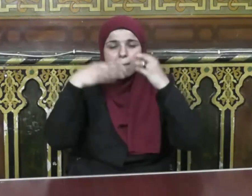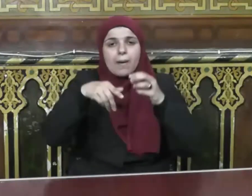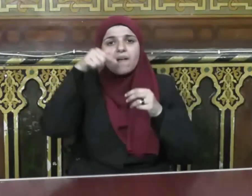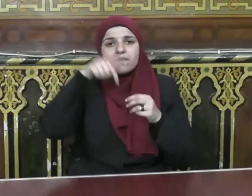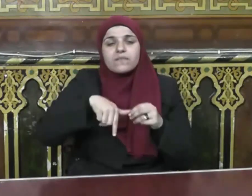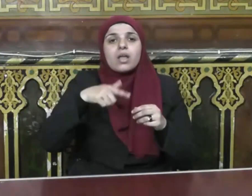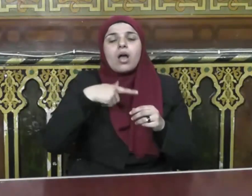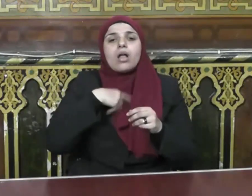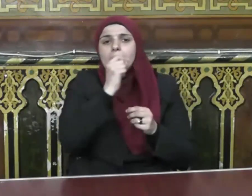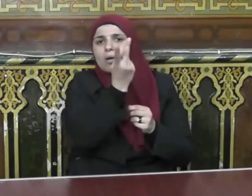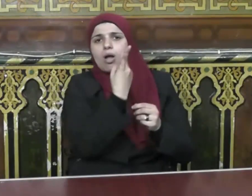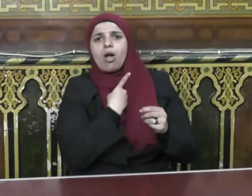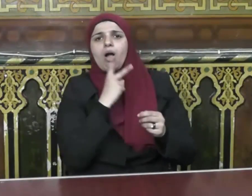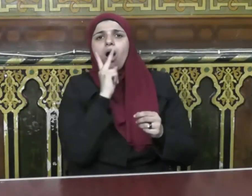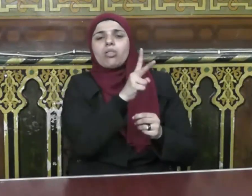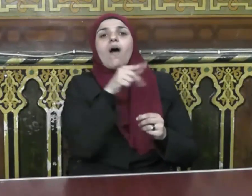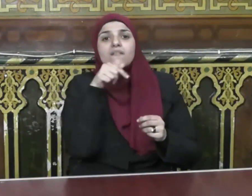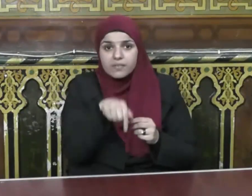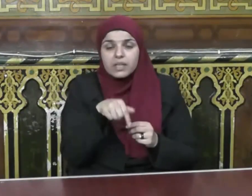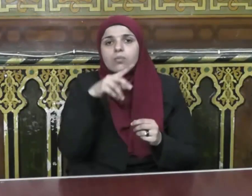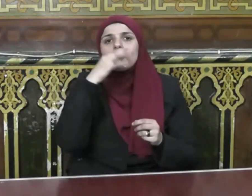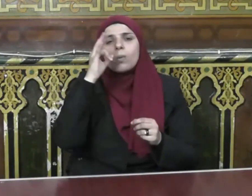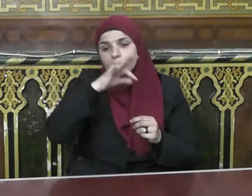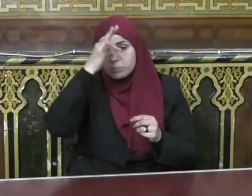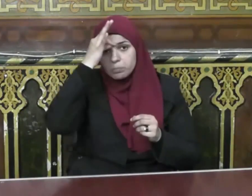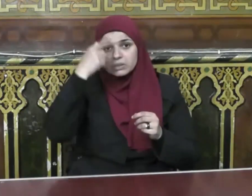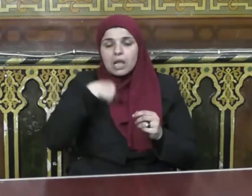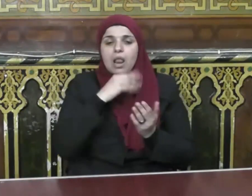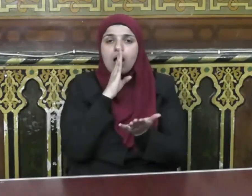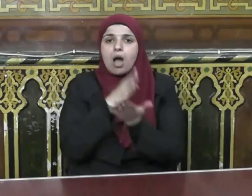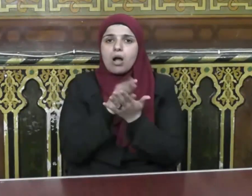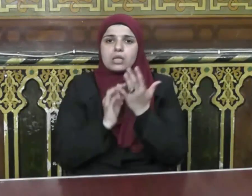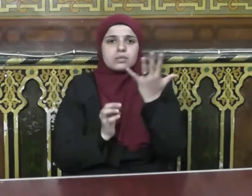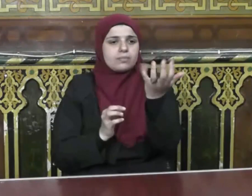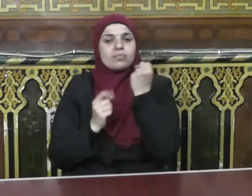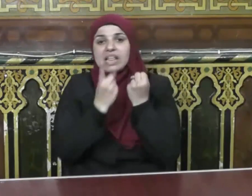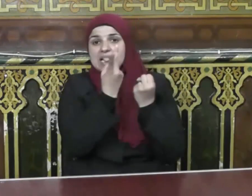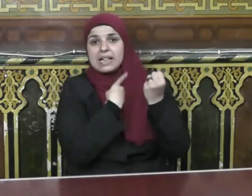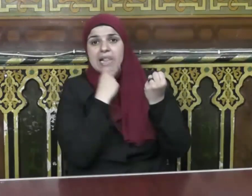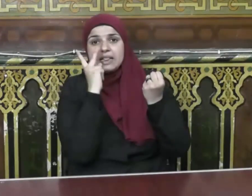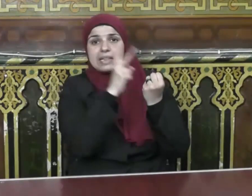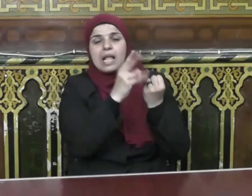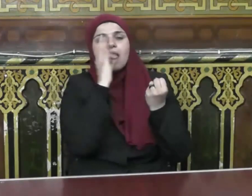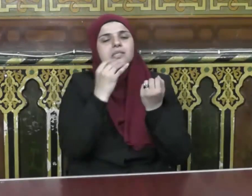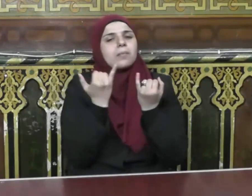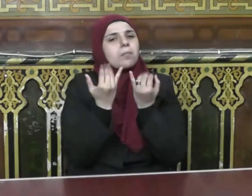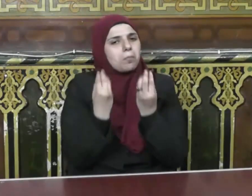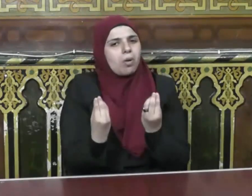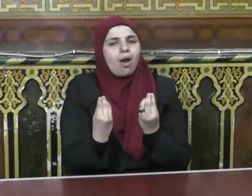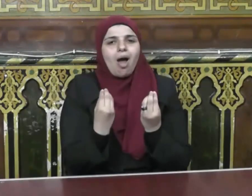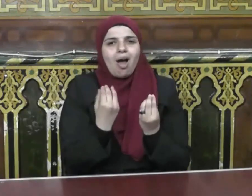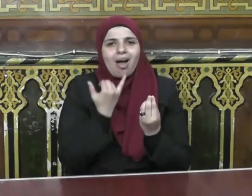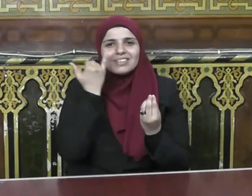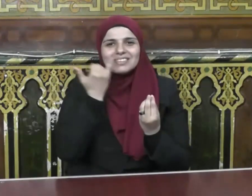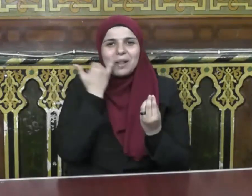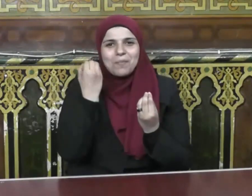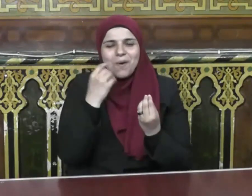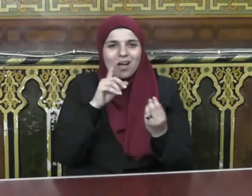الاقتضاء تعني أن يطلب الرجل حقه أو دينه بلين ورفق وسماحة. وقد أخبر